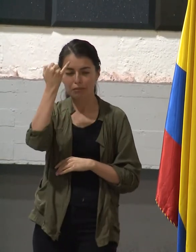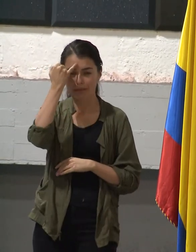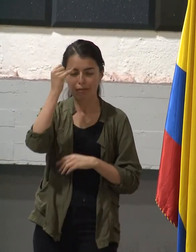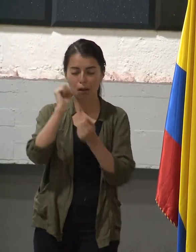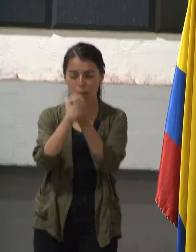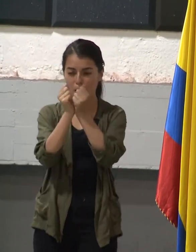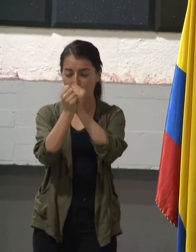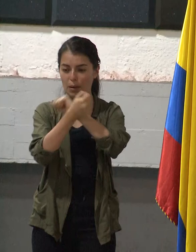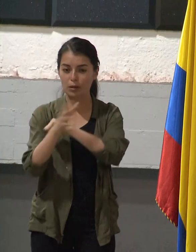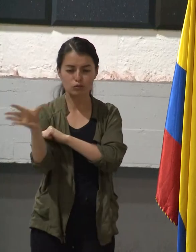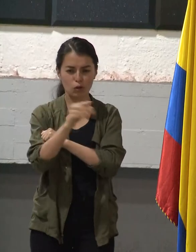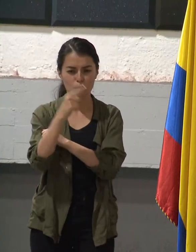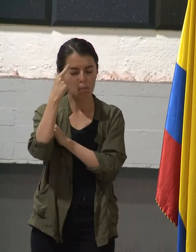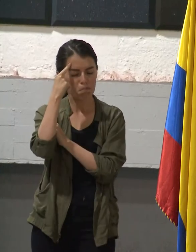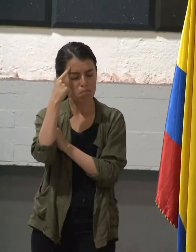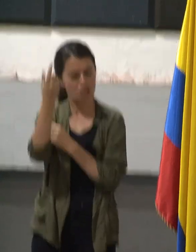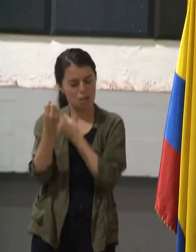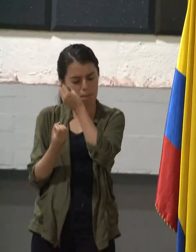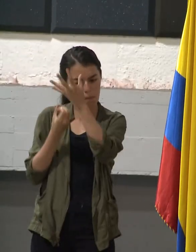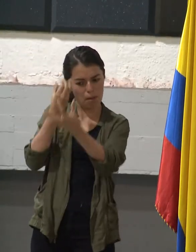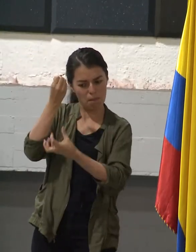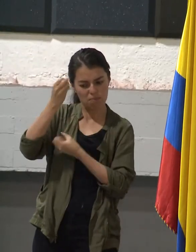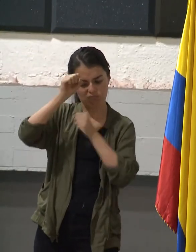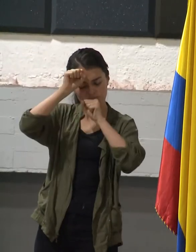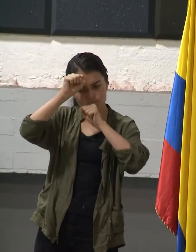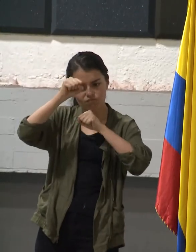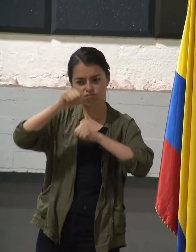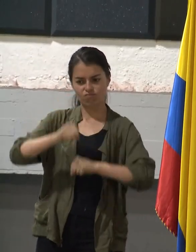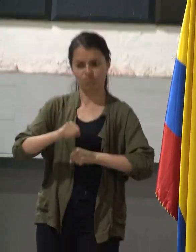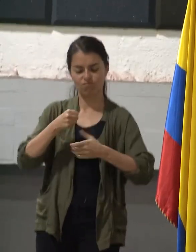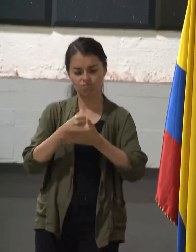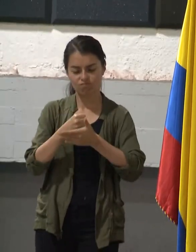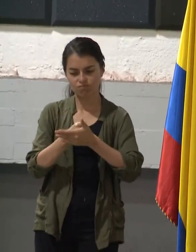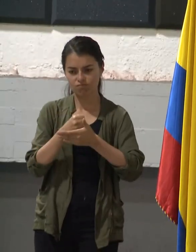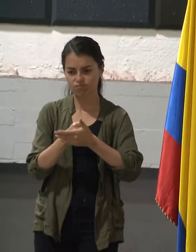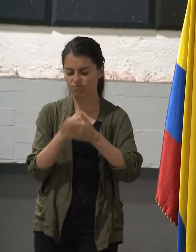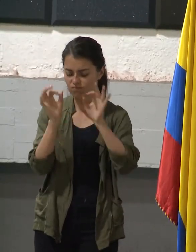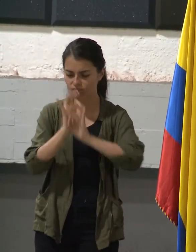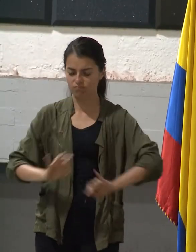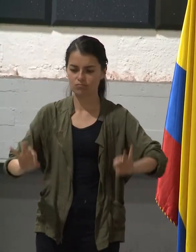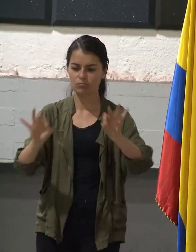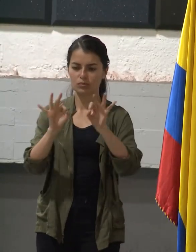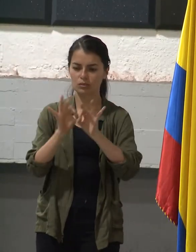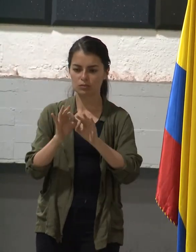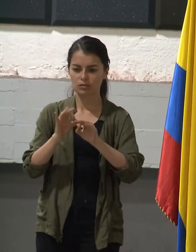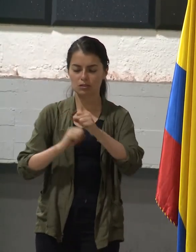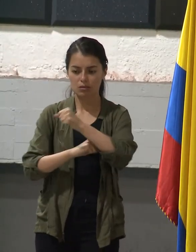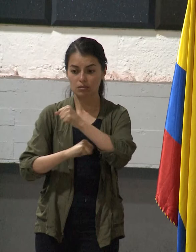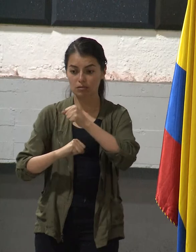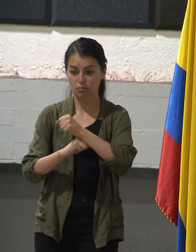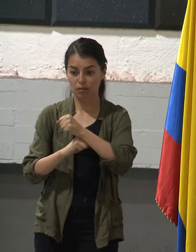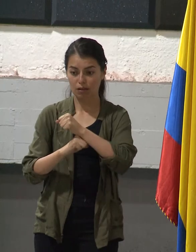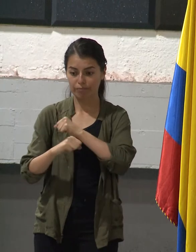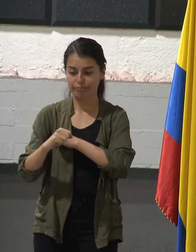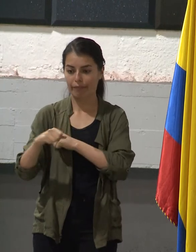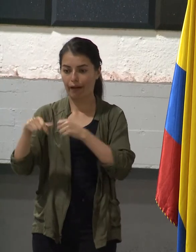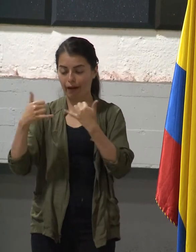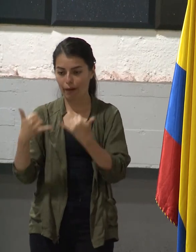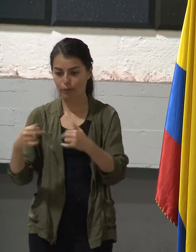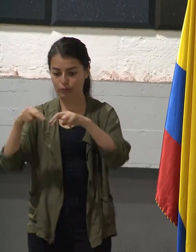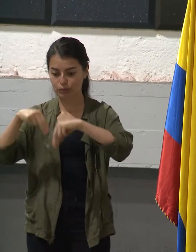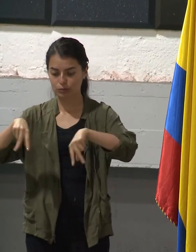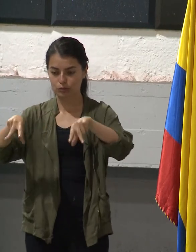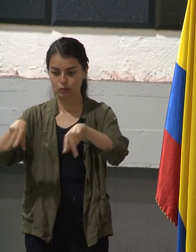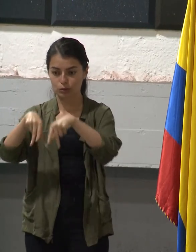ustedes son creativos y sus capacidades e iniciativas son fundamentales para hacer de esta sociedad algo mejor